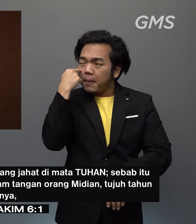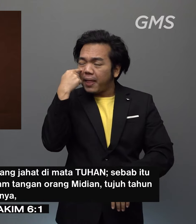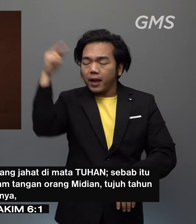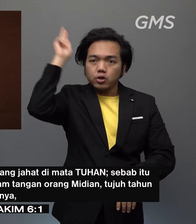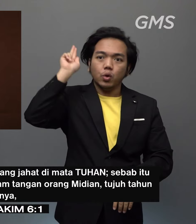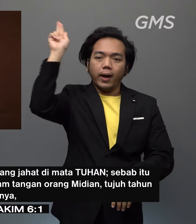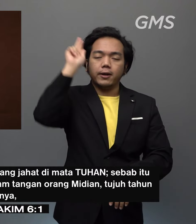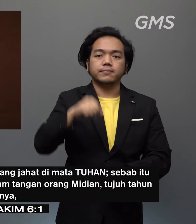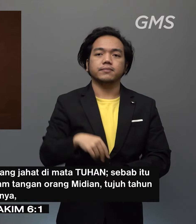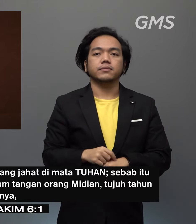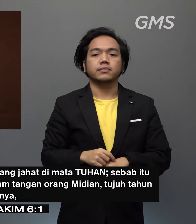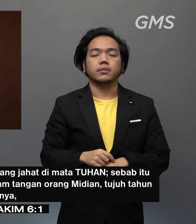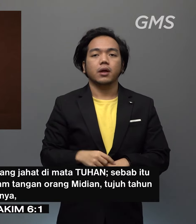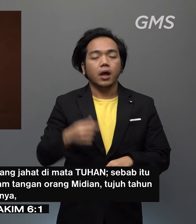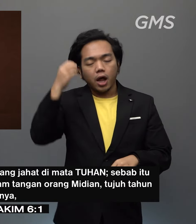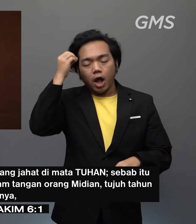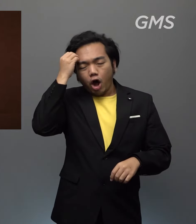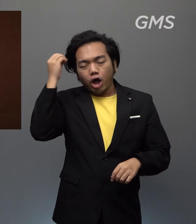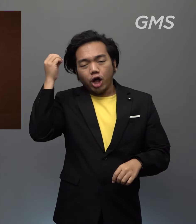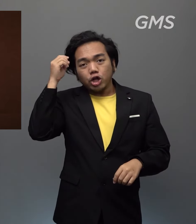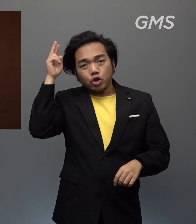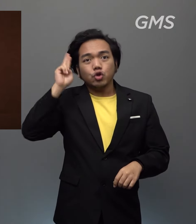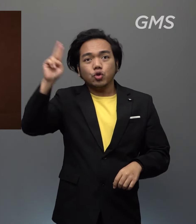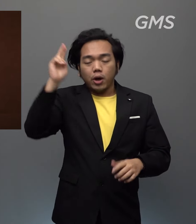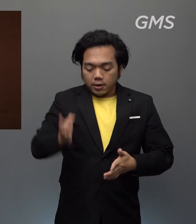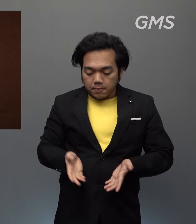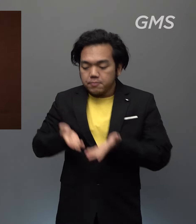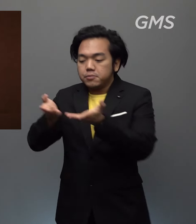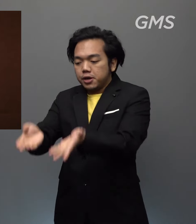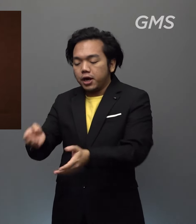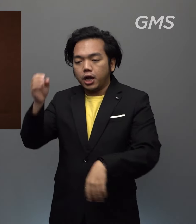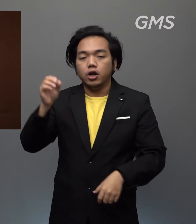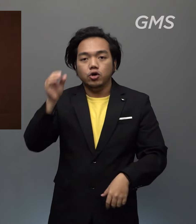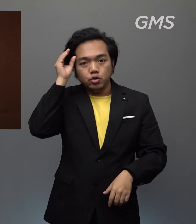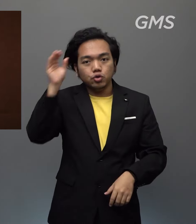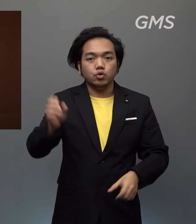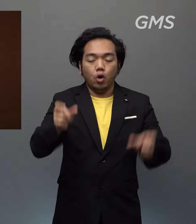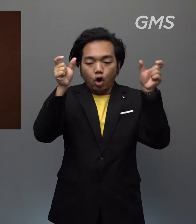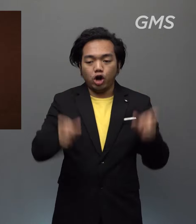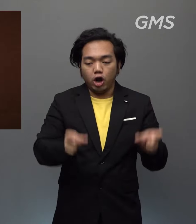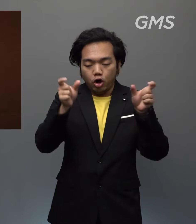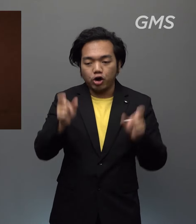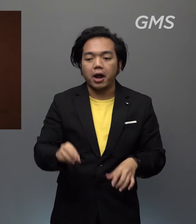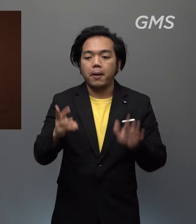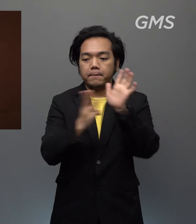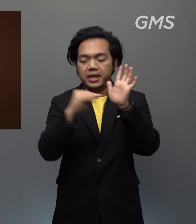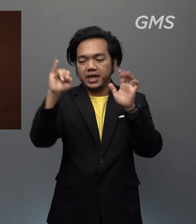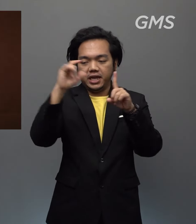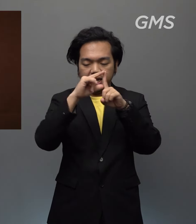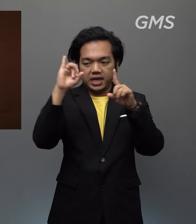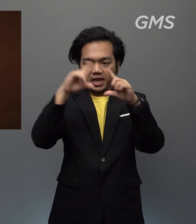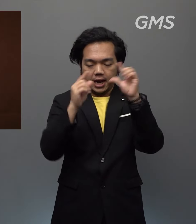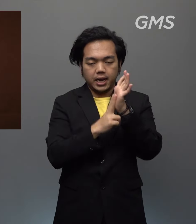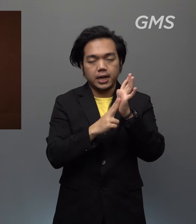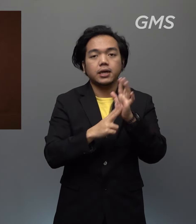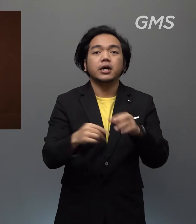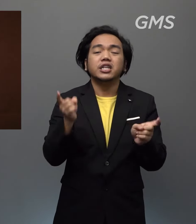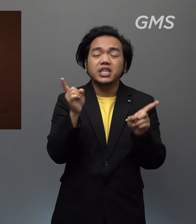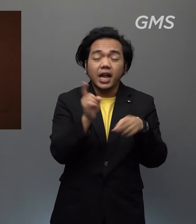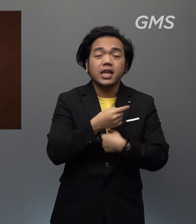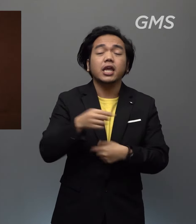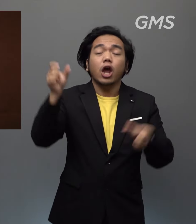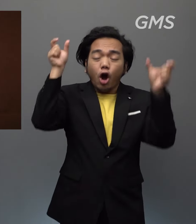tangan orang Midian 7 tahun lamanya. Mereka memilih untuk mengerjakan sesuatu yang jahat di mata Tuhan.